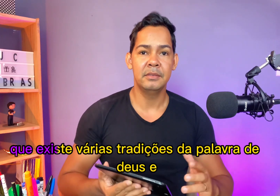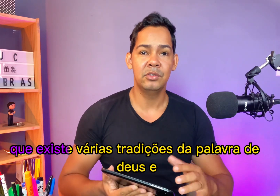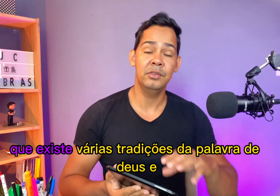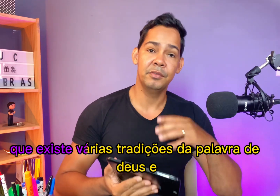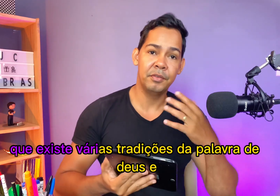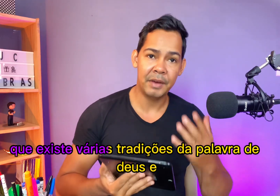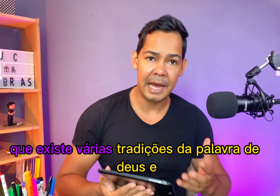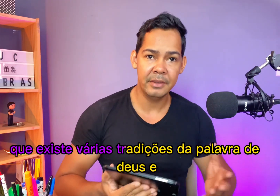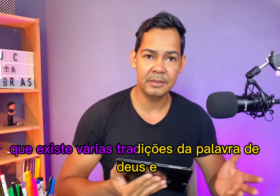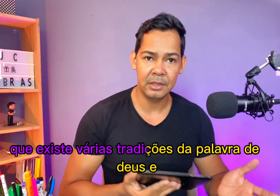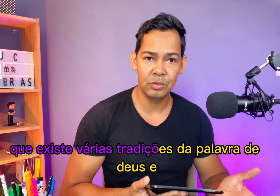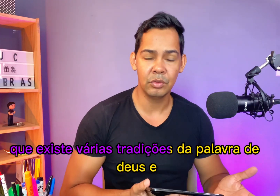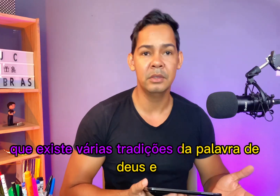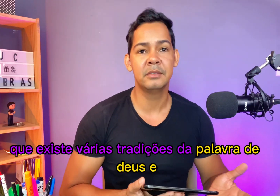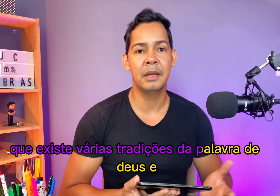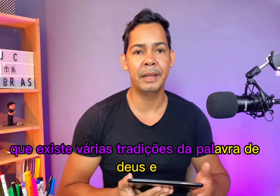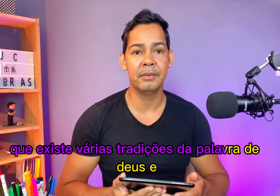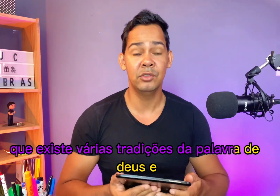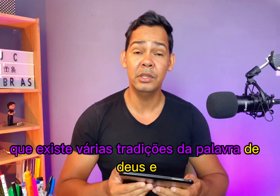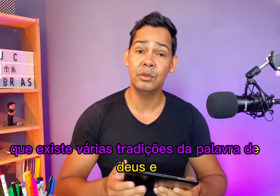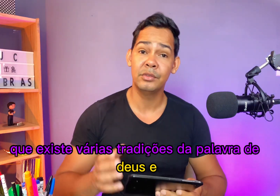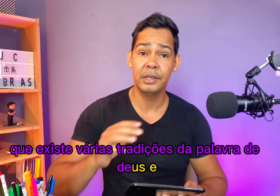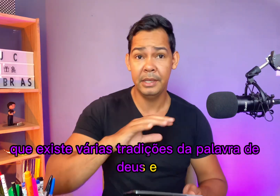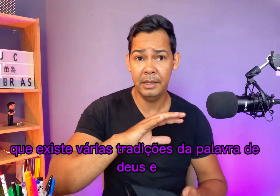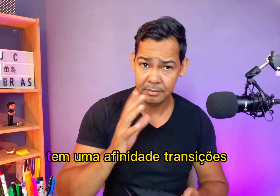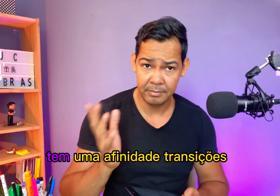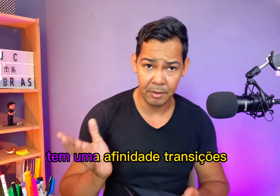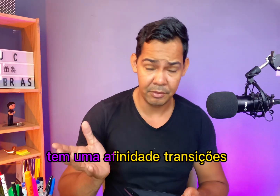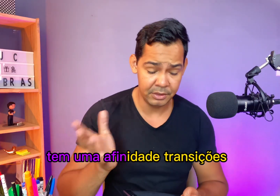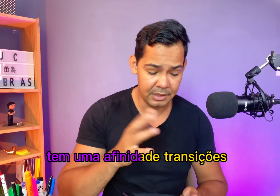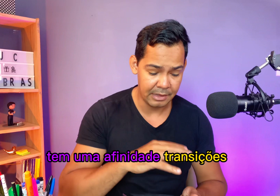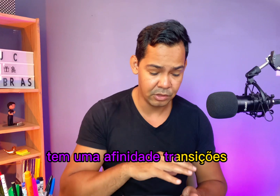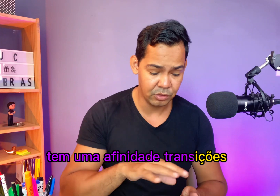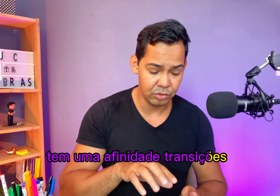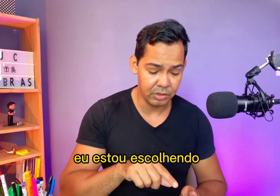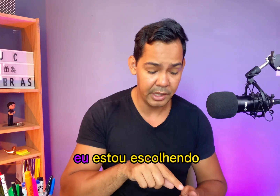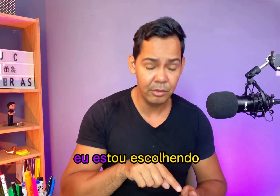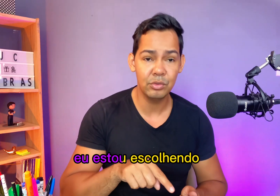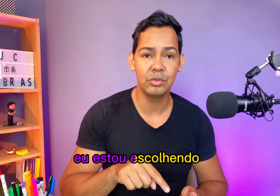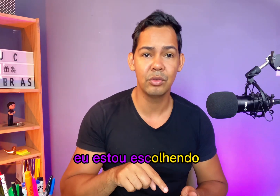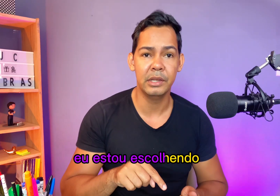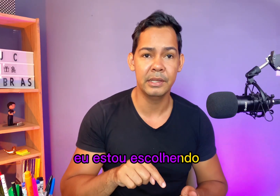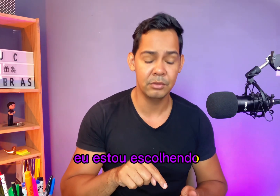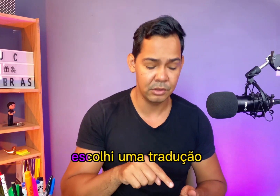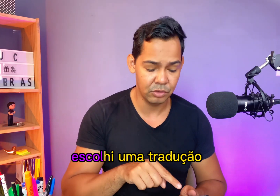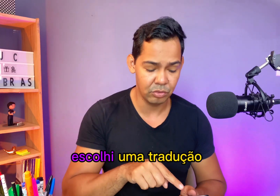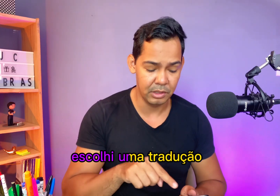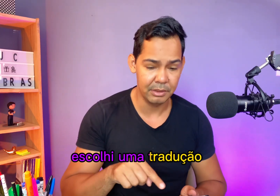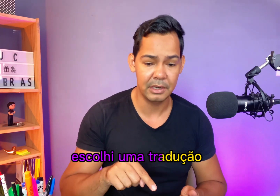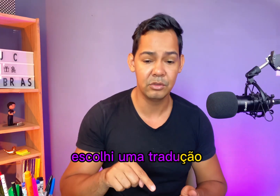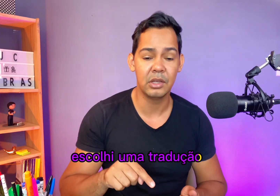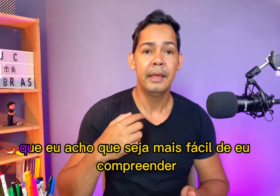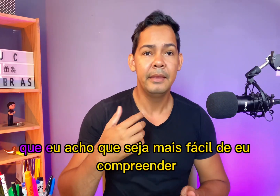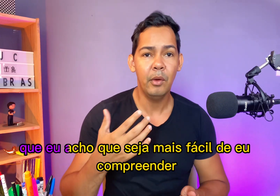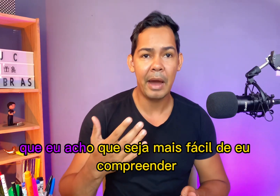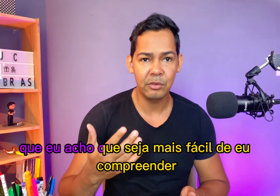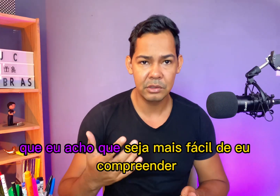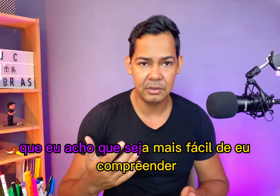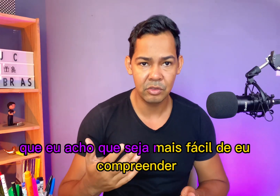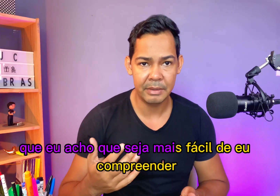existe várias traduções da palavra de Deus e tem uma infinidade de traduções. Eu escolhi uma tradução que eu acho que seja mais